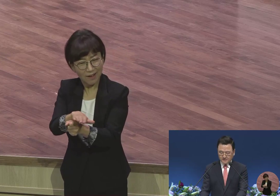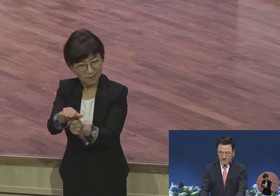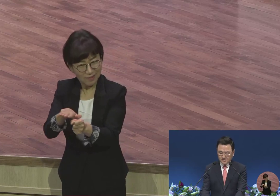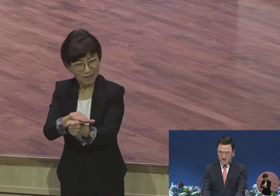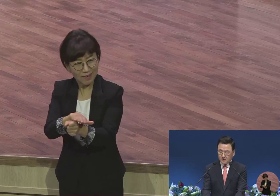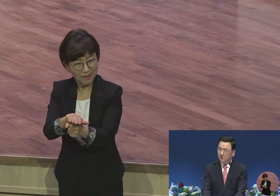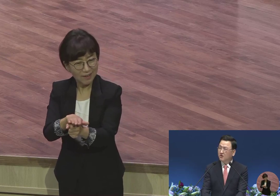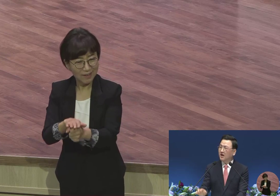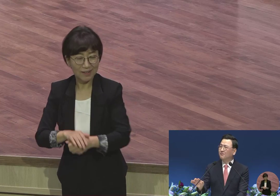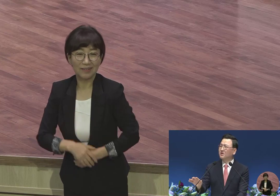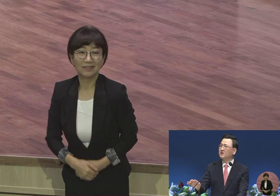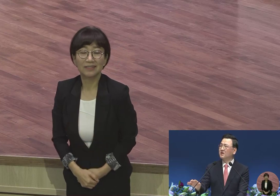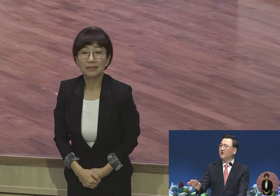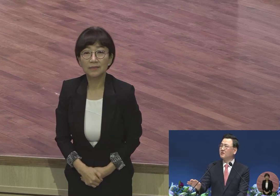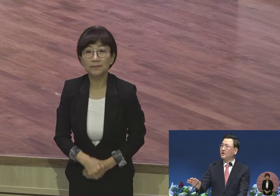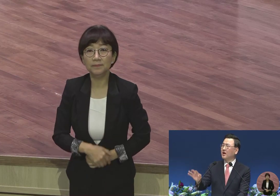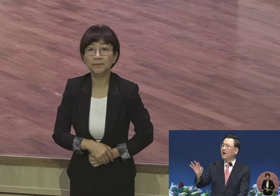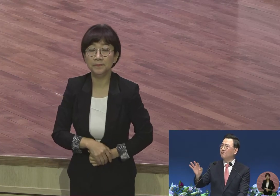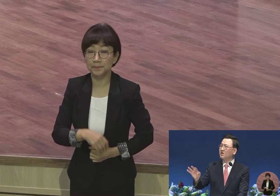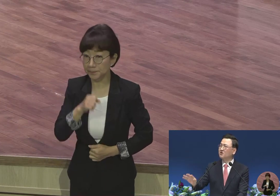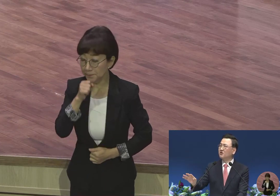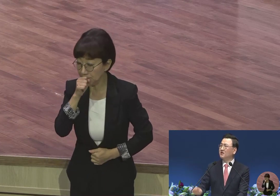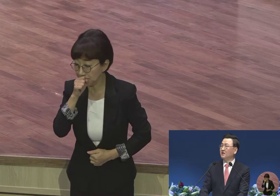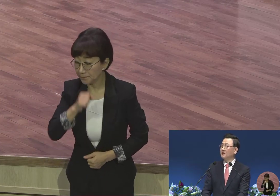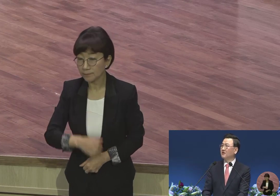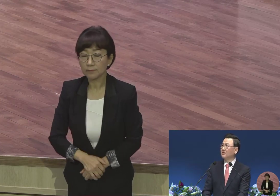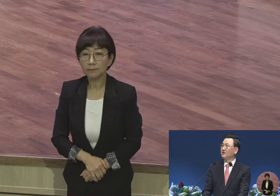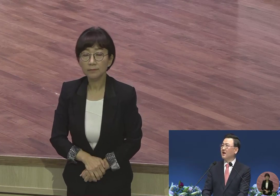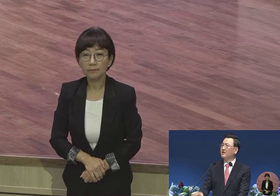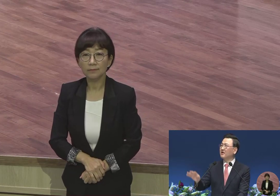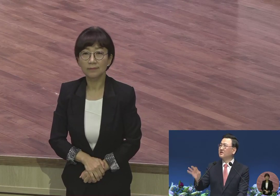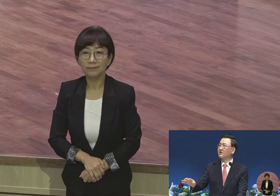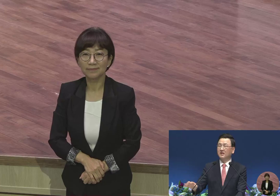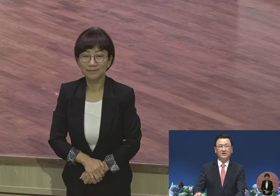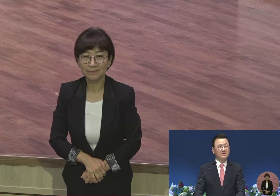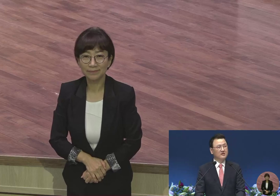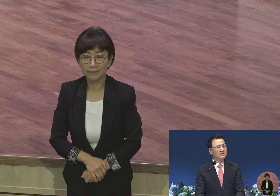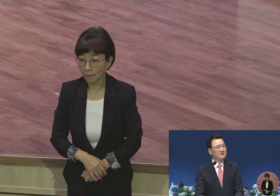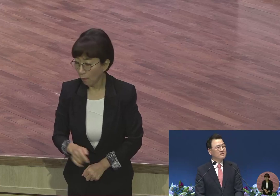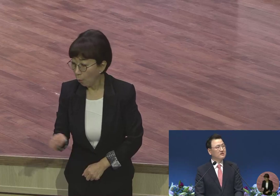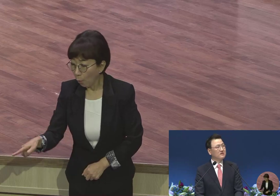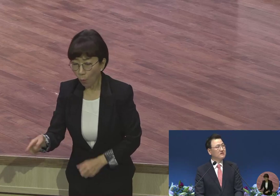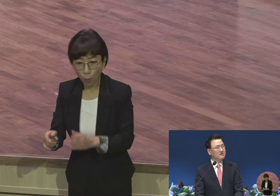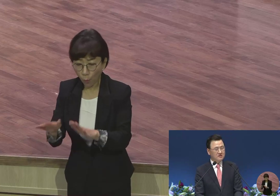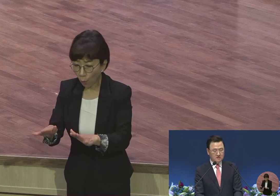않아요. 우리는 합리를 얘기하지만 합리적이지 않아요. 한 게 있어야 돼.